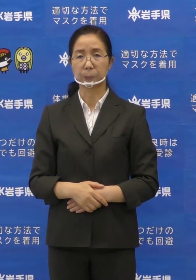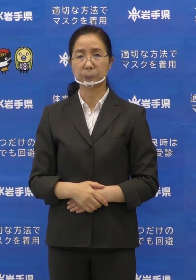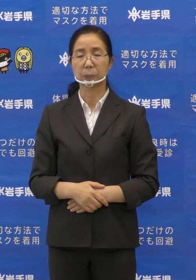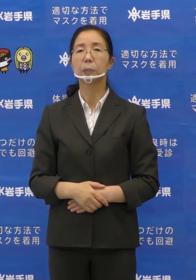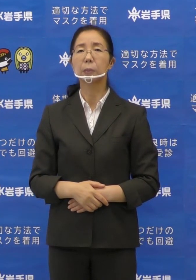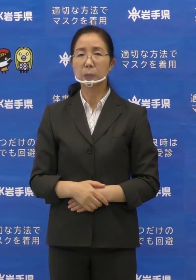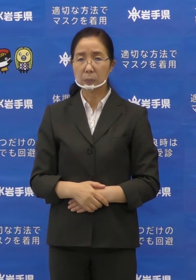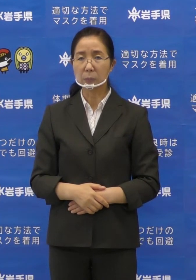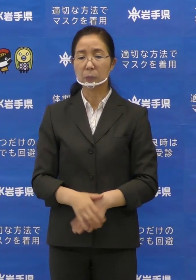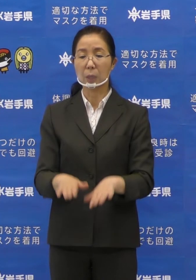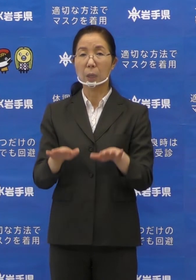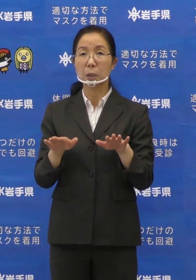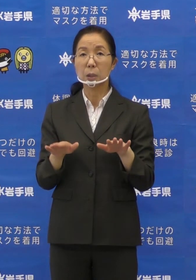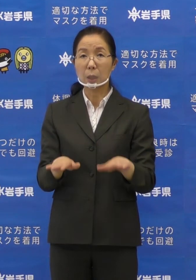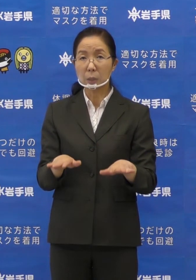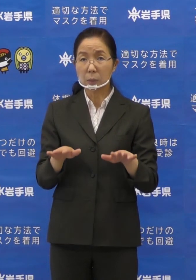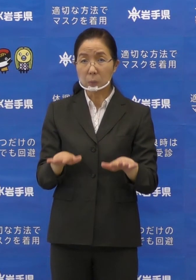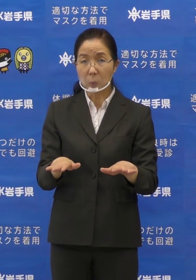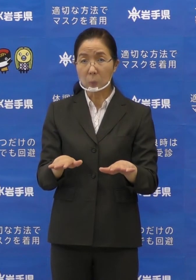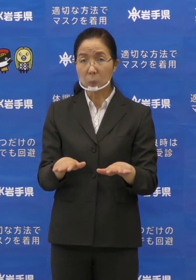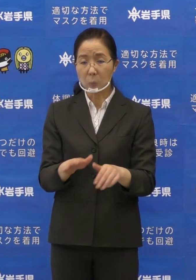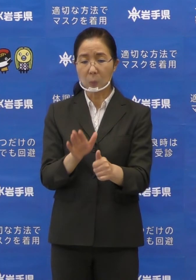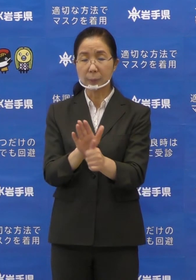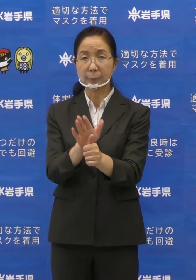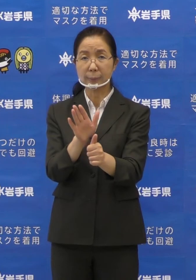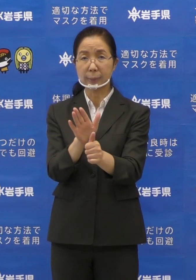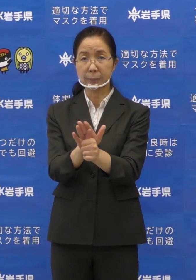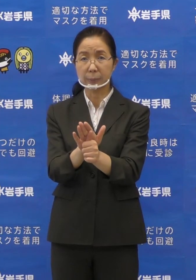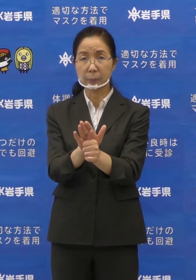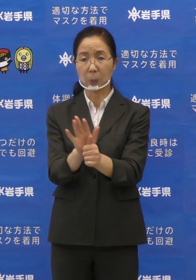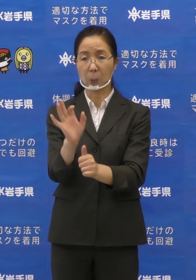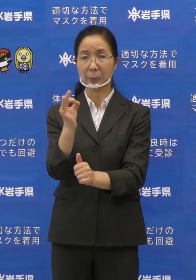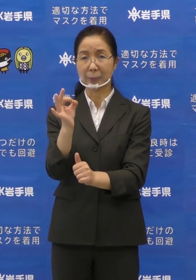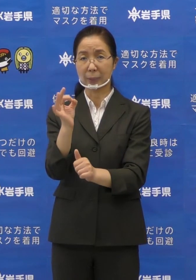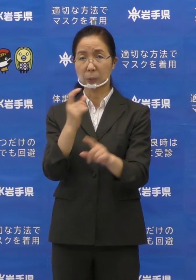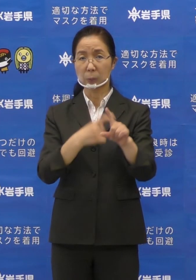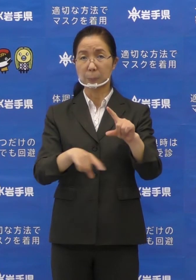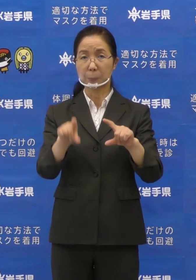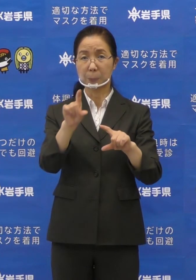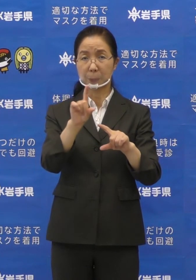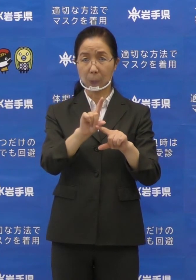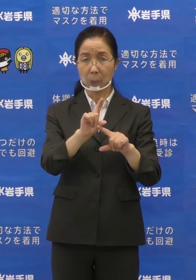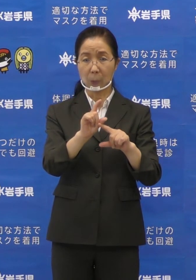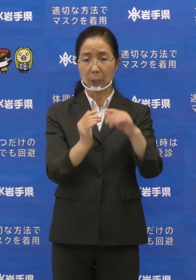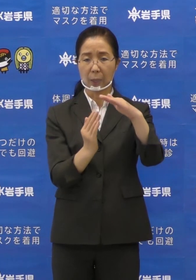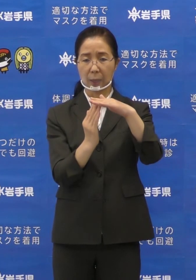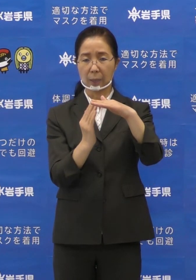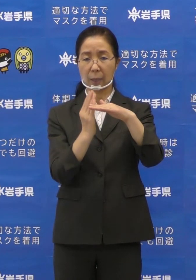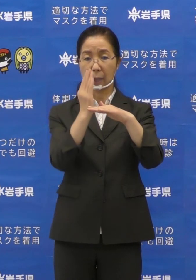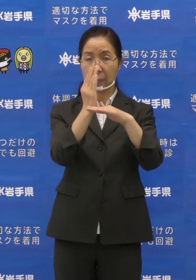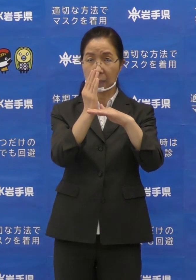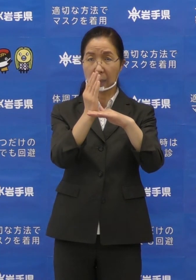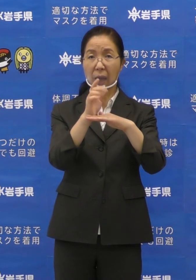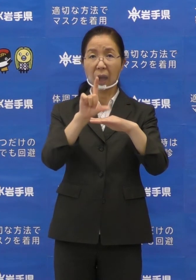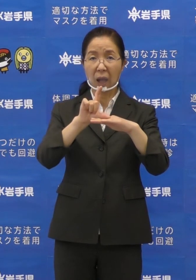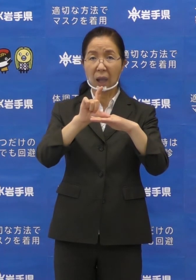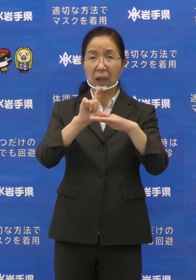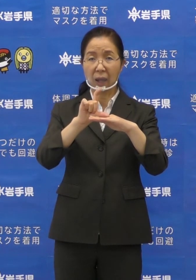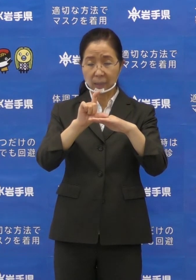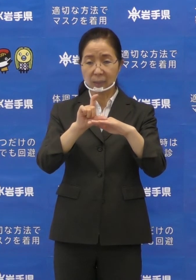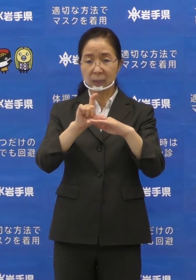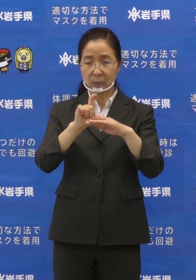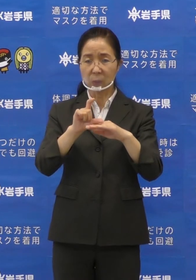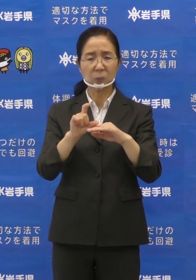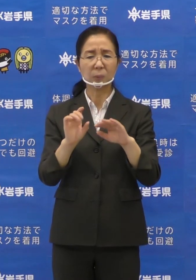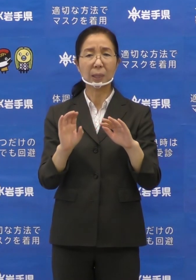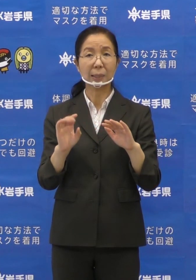現状 の、まあ、その出している支援している金額がさらにその上限を、さらにこう上げていくとか